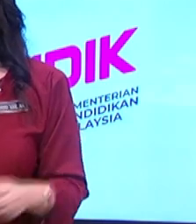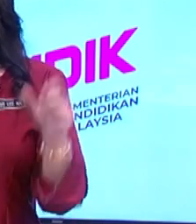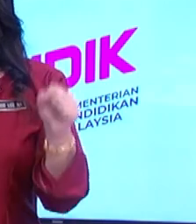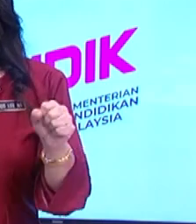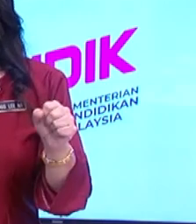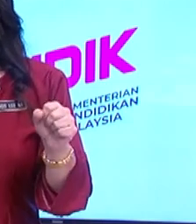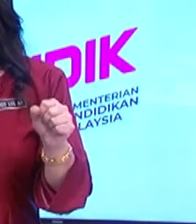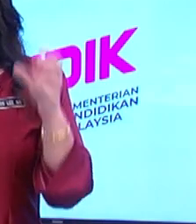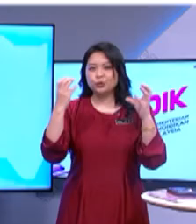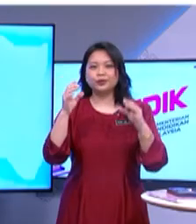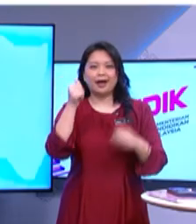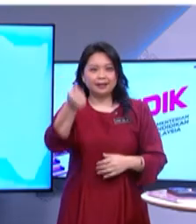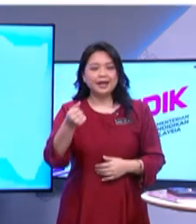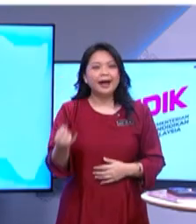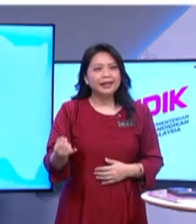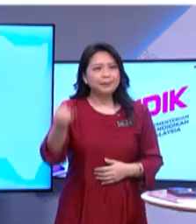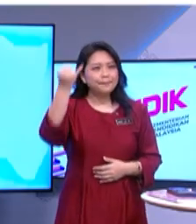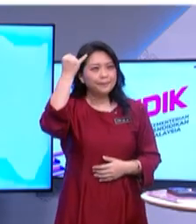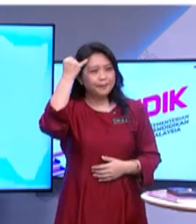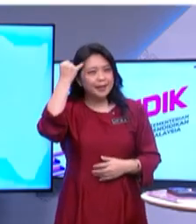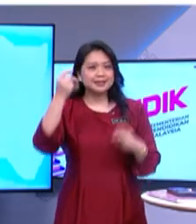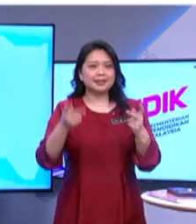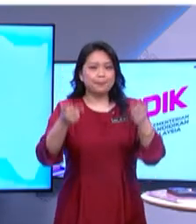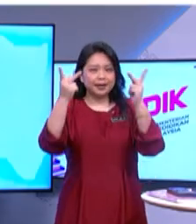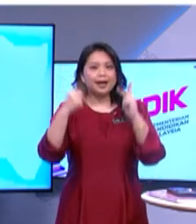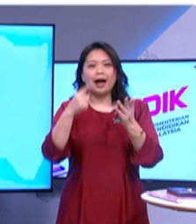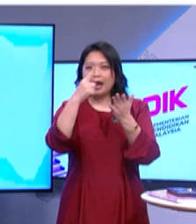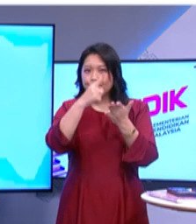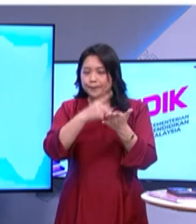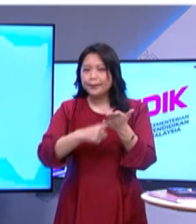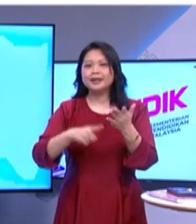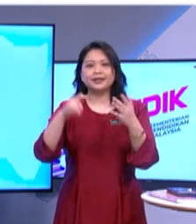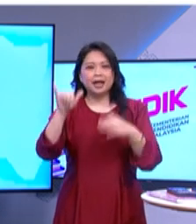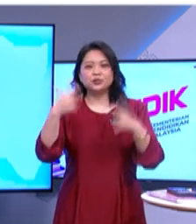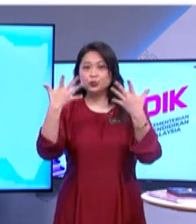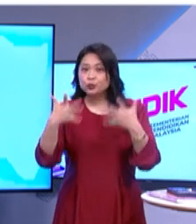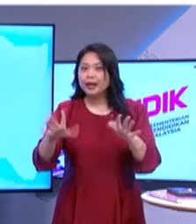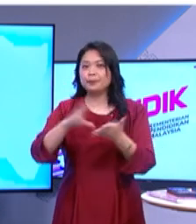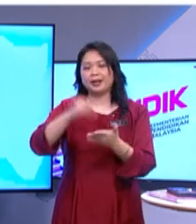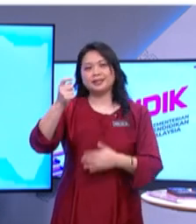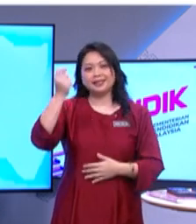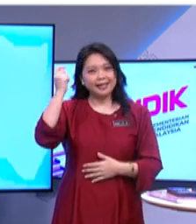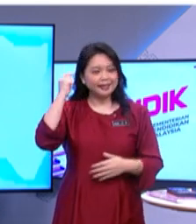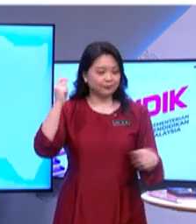Muri boleh diguna Anda impas kembali Apple yang sudah dipelajari tadi